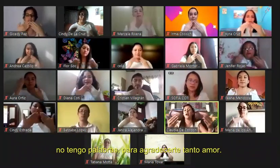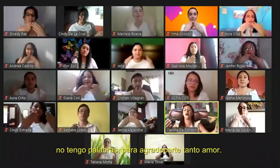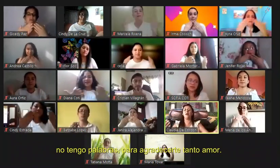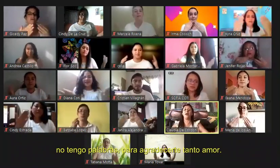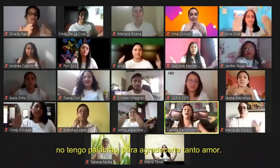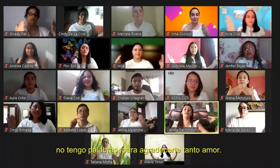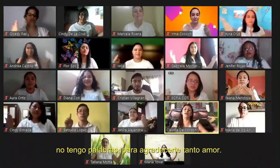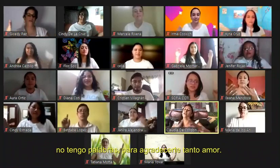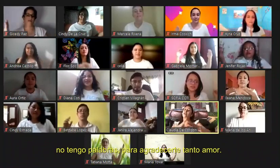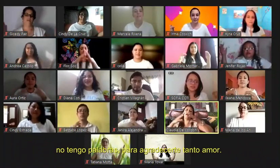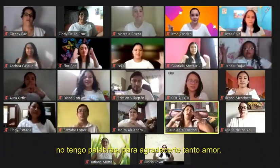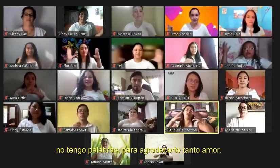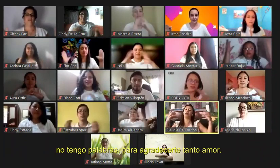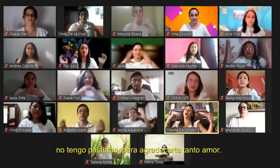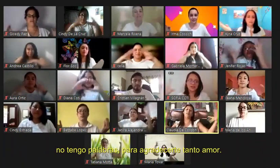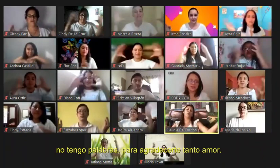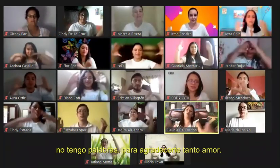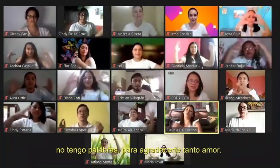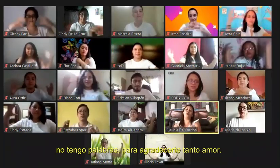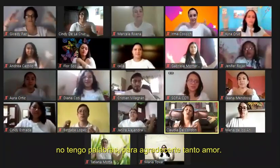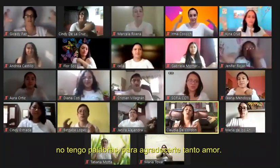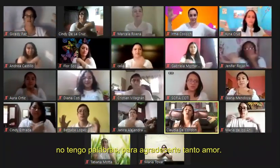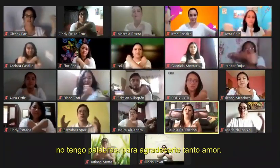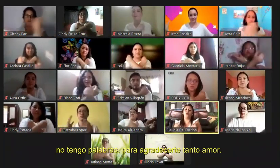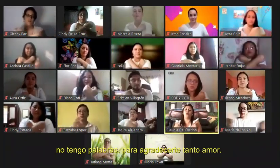agradecerte tanto amor.